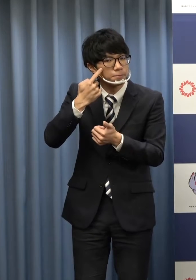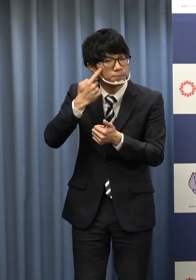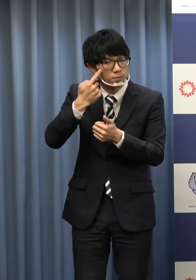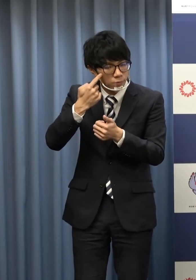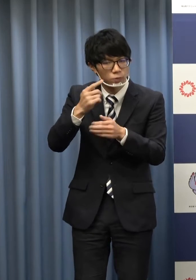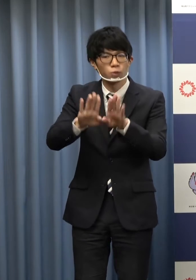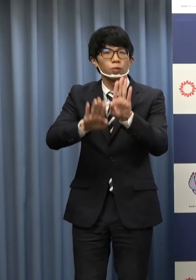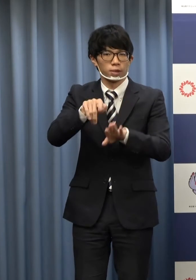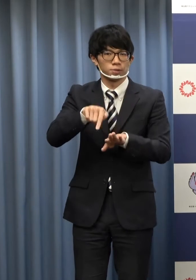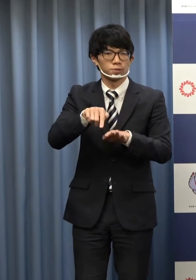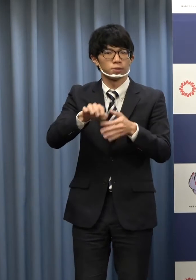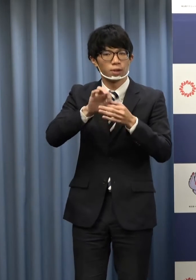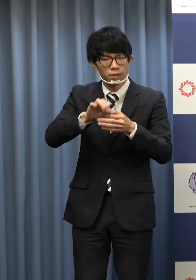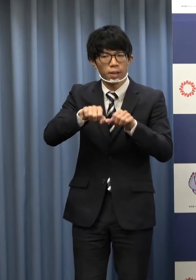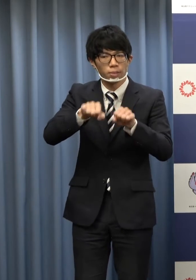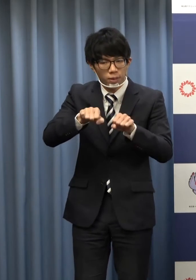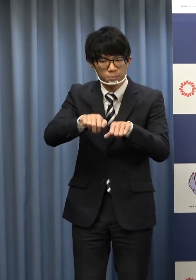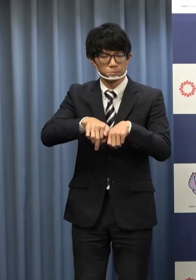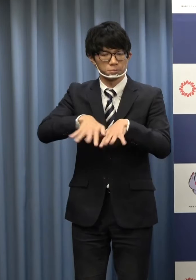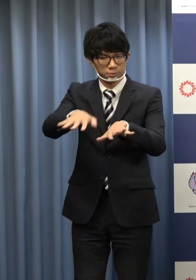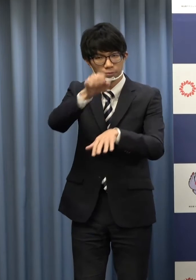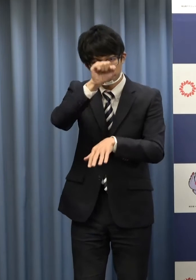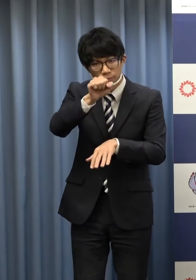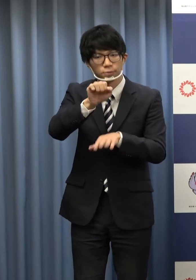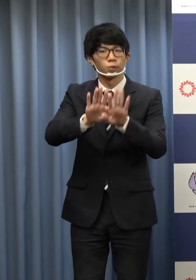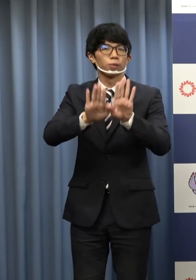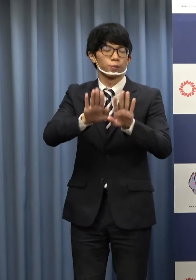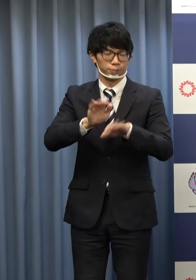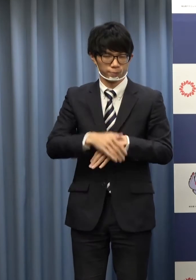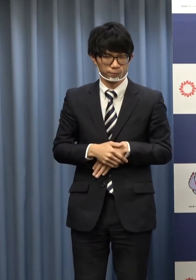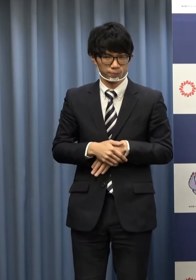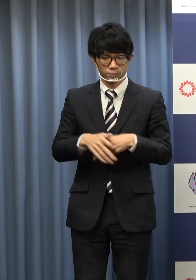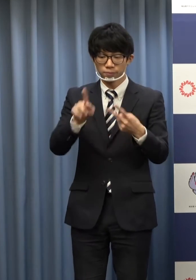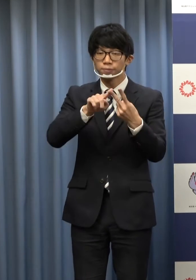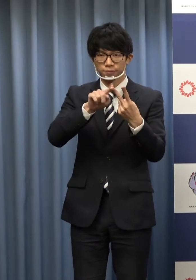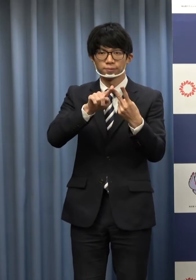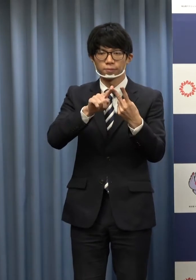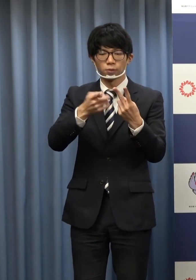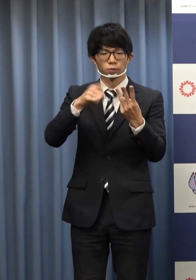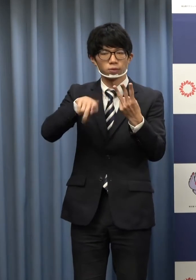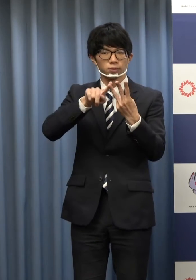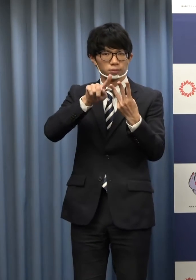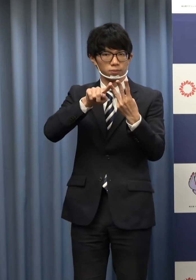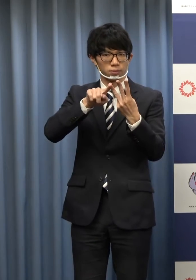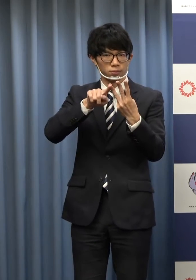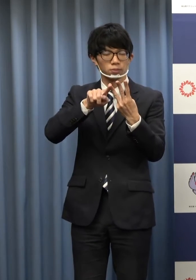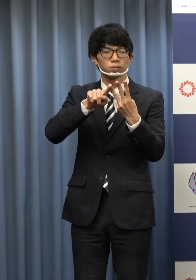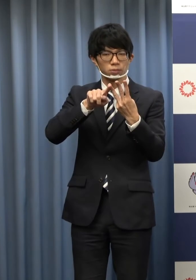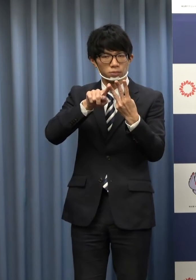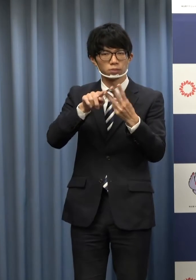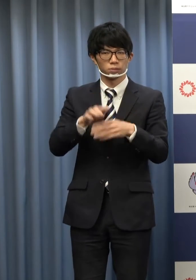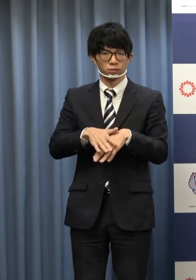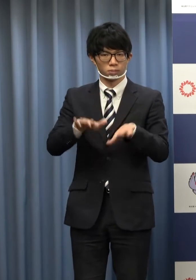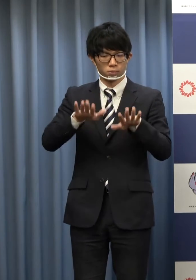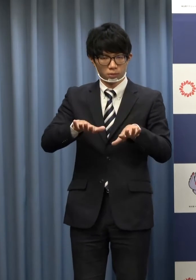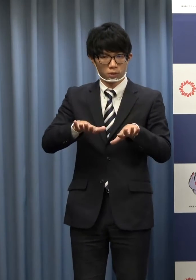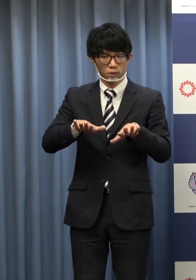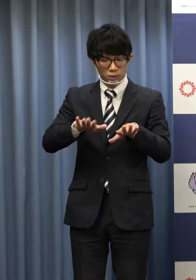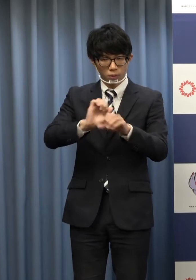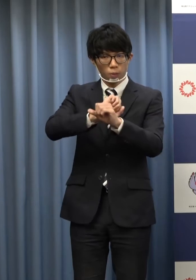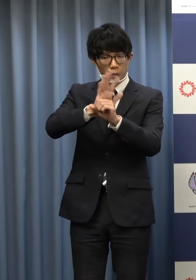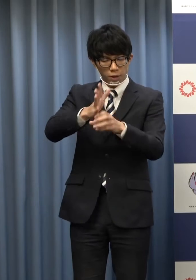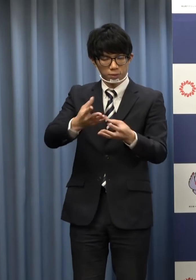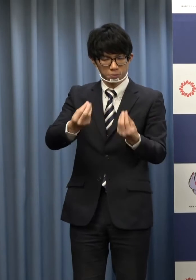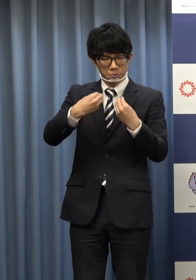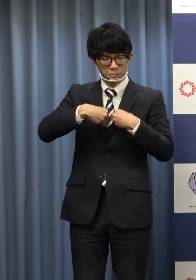って広げていこうということ、から3点目として、広報医療機関、コロナ患者の方が入院をされ